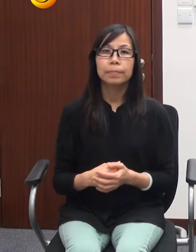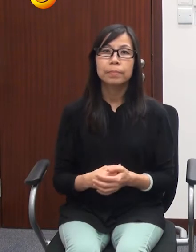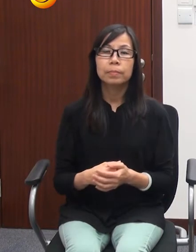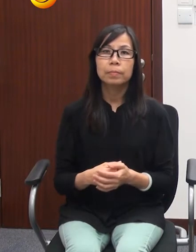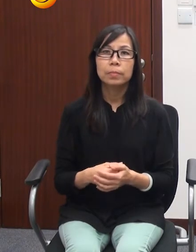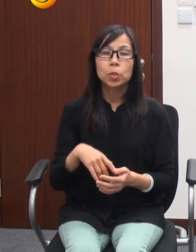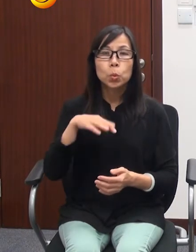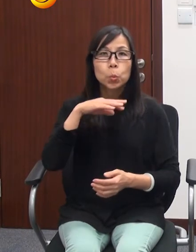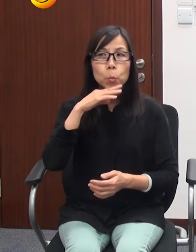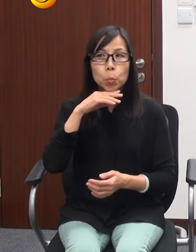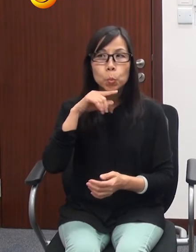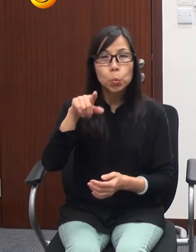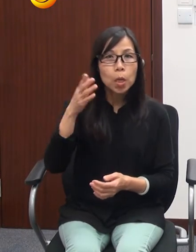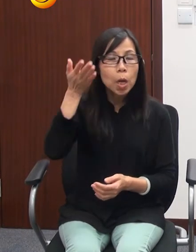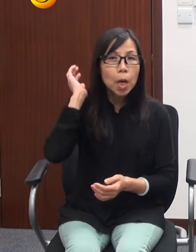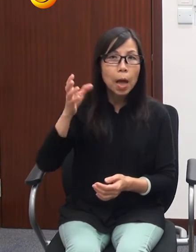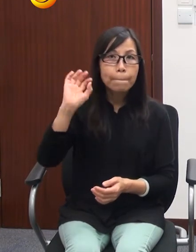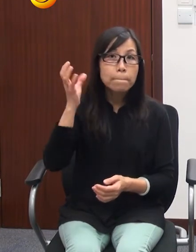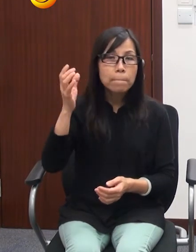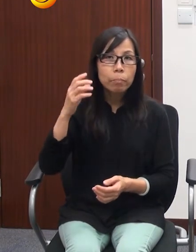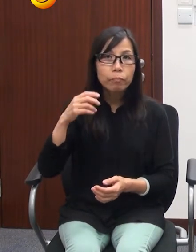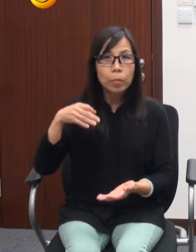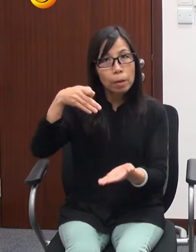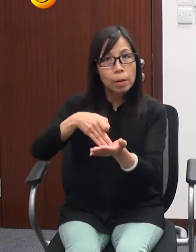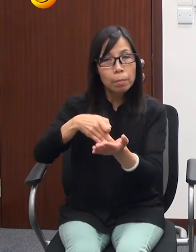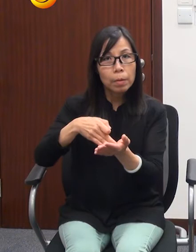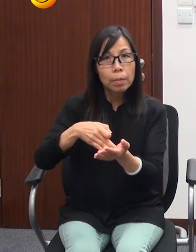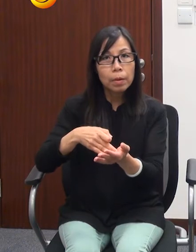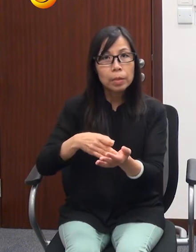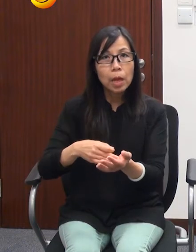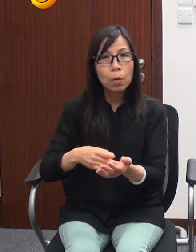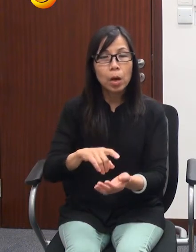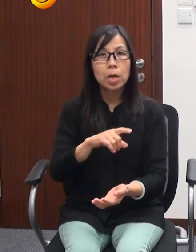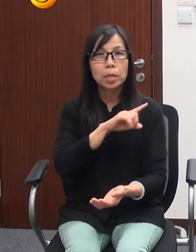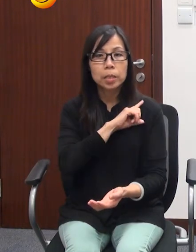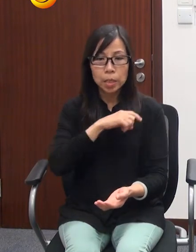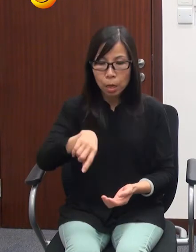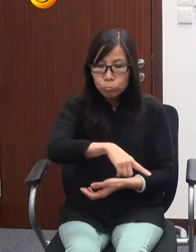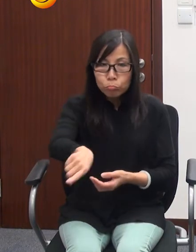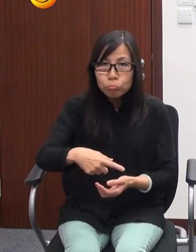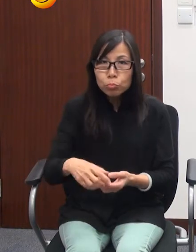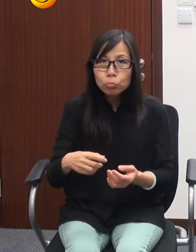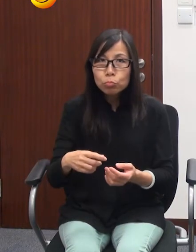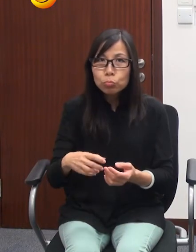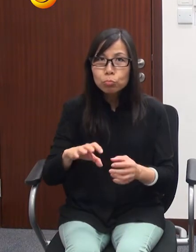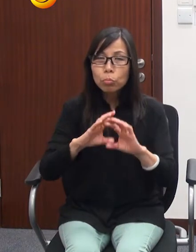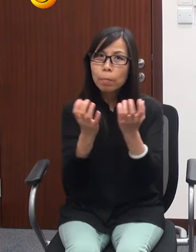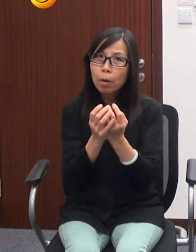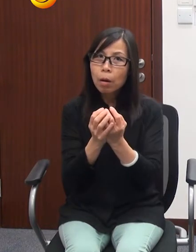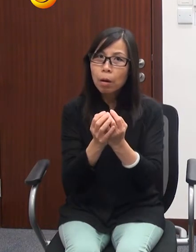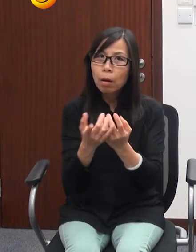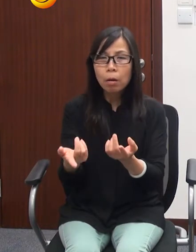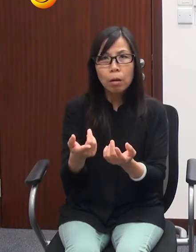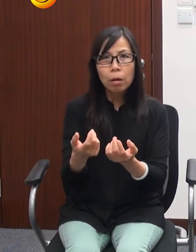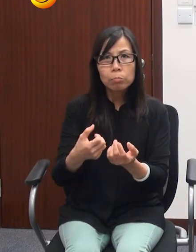陽有份，即係其實好多而家本土派當日都係覺得我哋係本土，唔好理啲嘢。嗱，而家佢又話講勇武鬥爭，咁嗰日又點